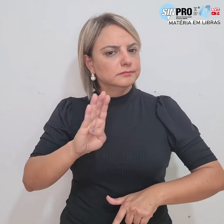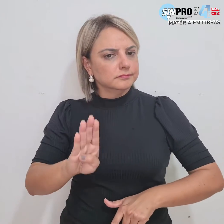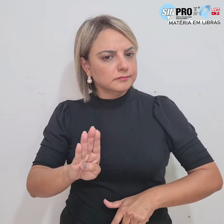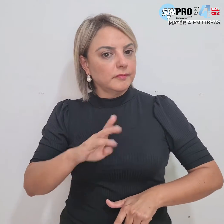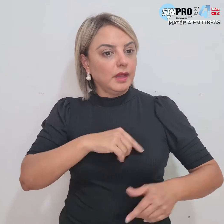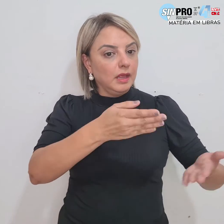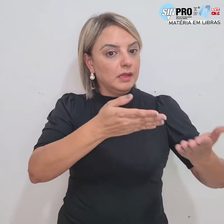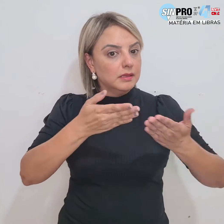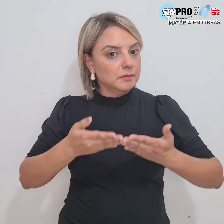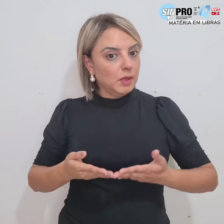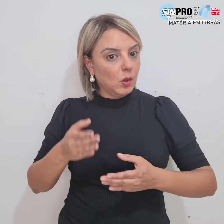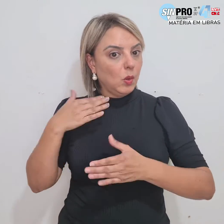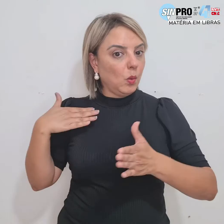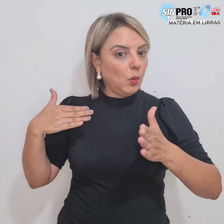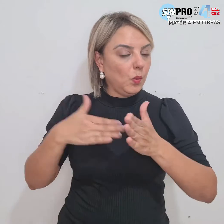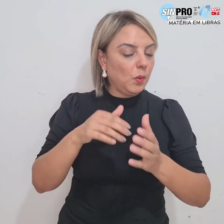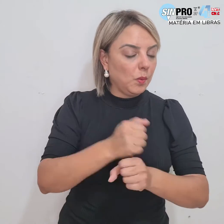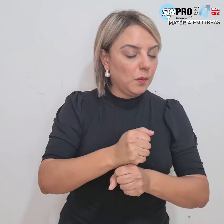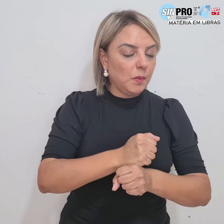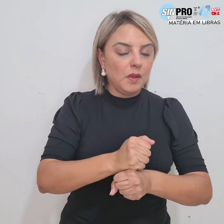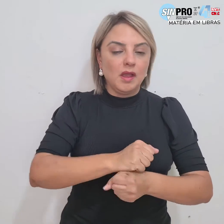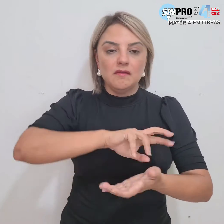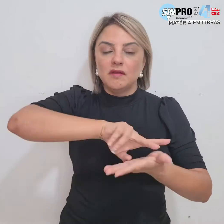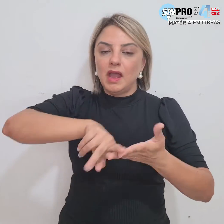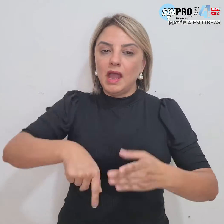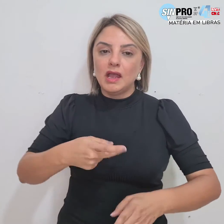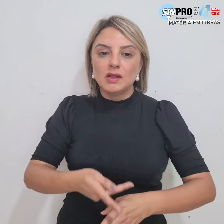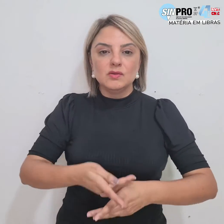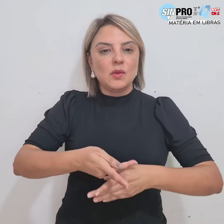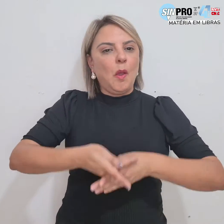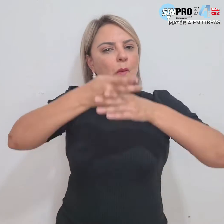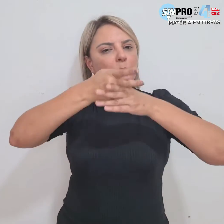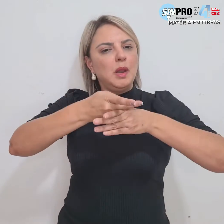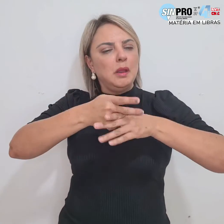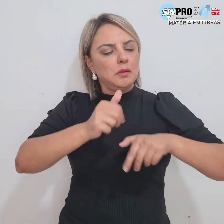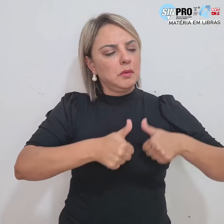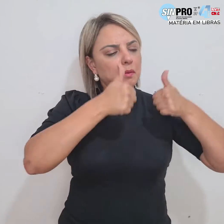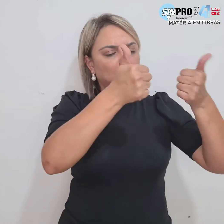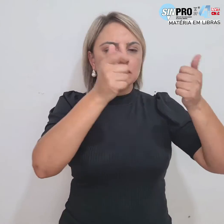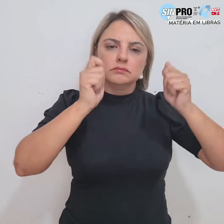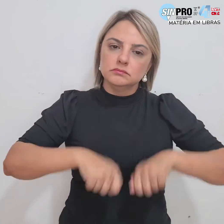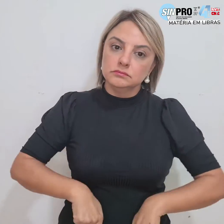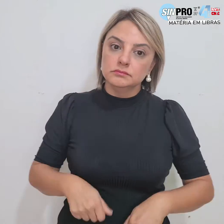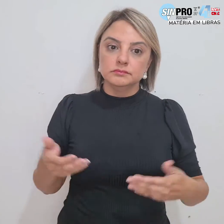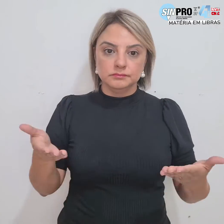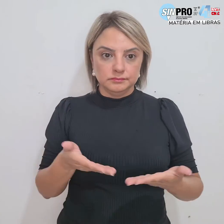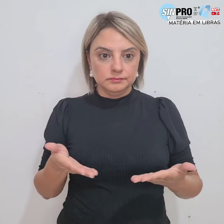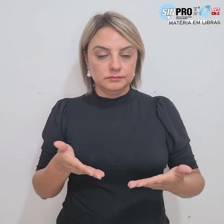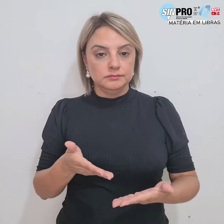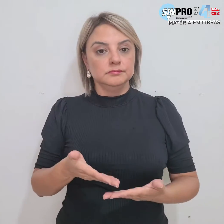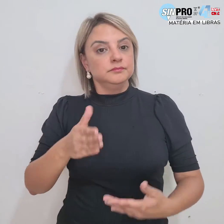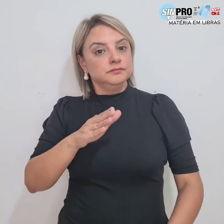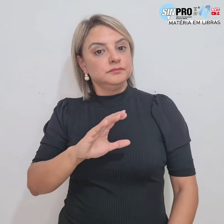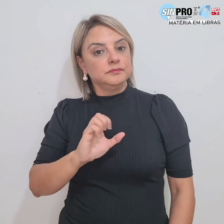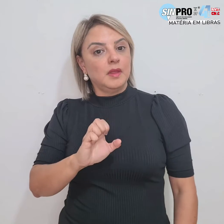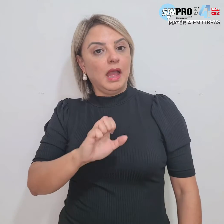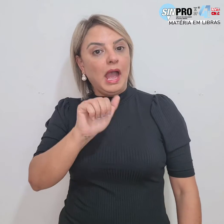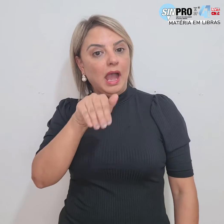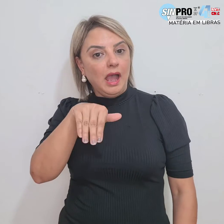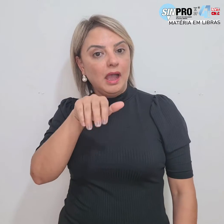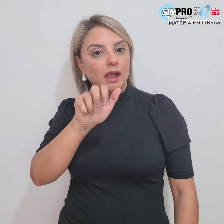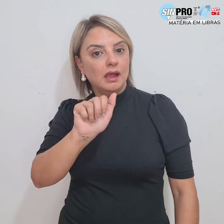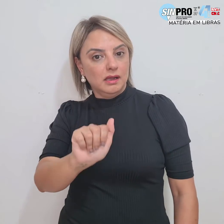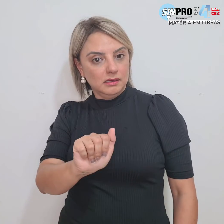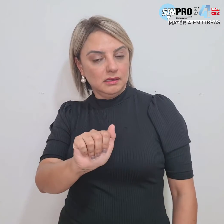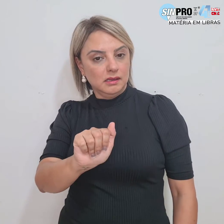trabalham. A SEB recebeu, nos últimos anos, vários prêmios de qualidade e eficiência. Recentemente, a Agência